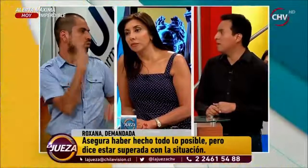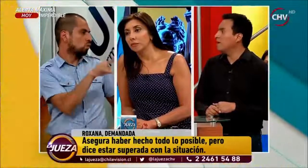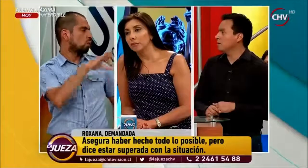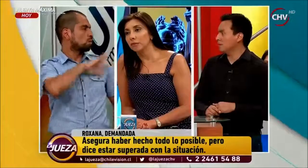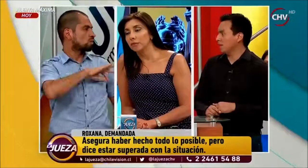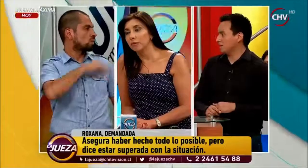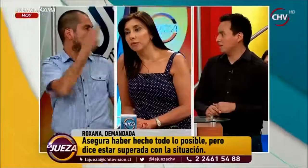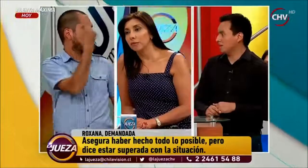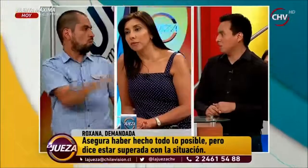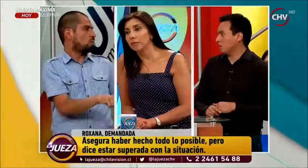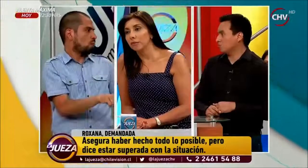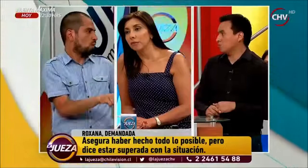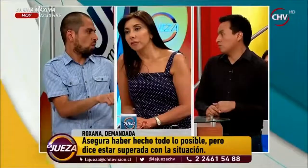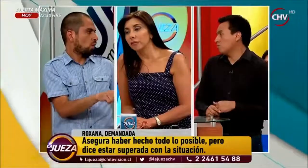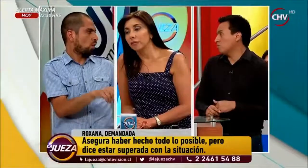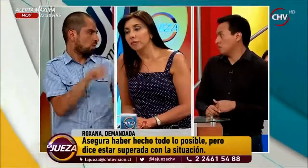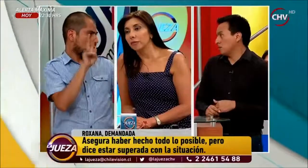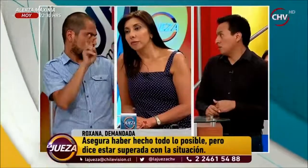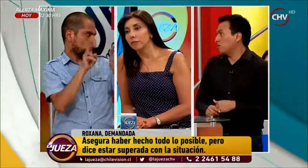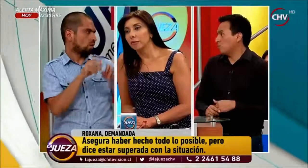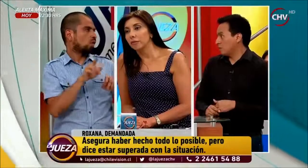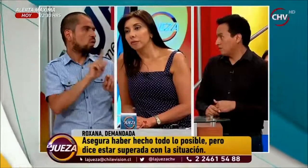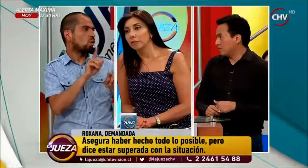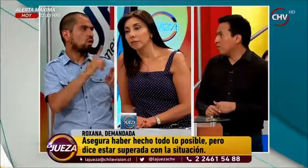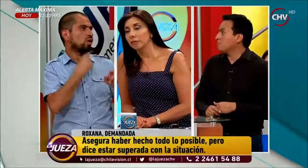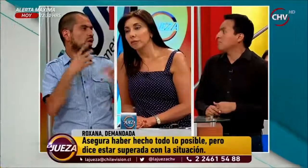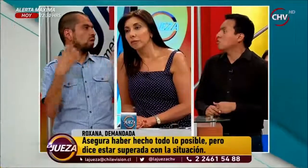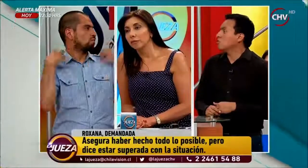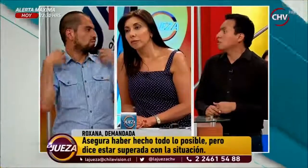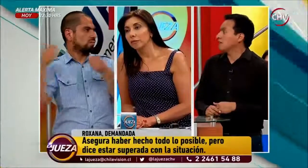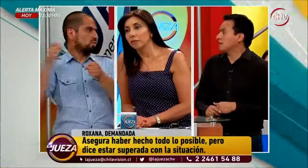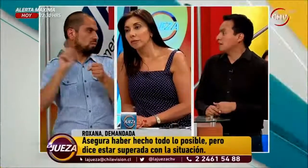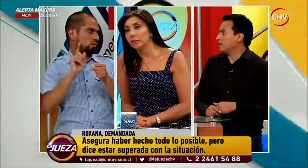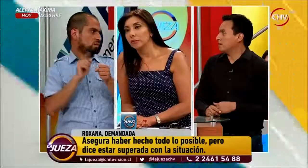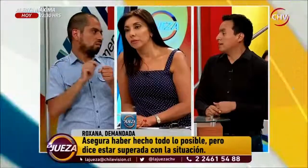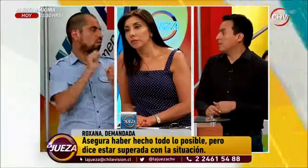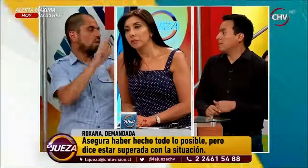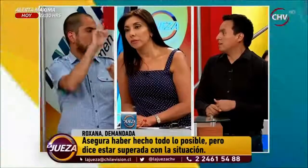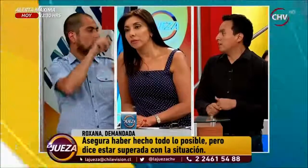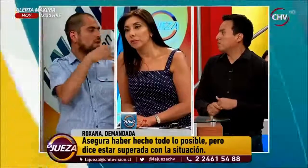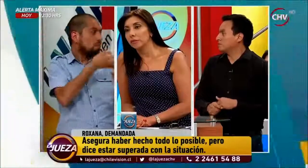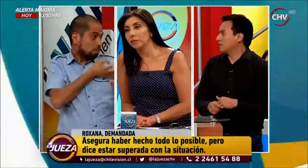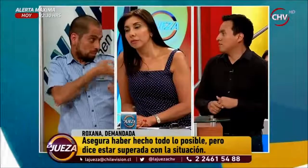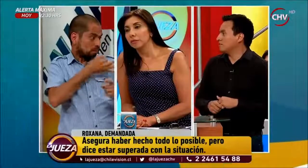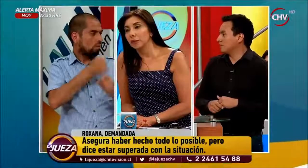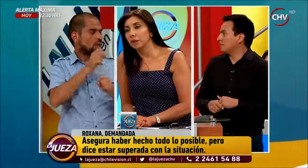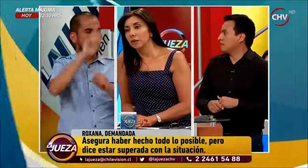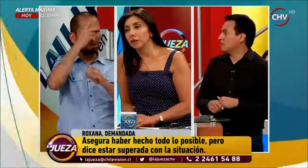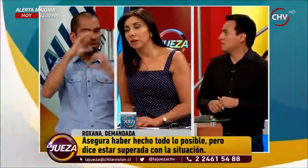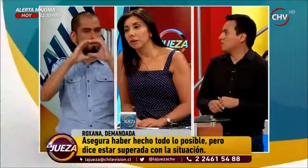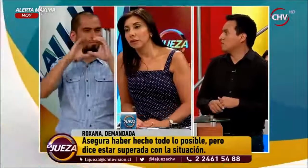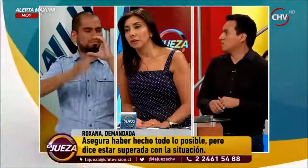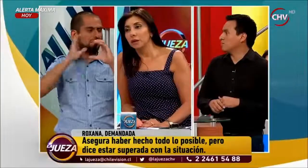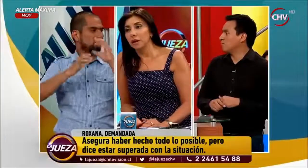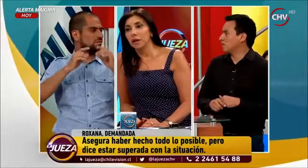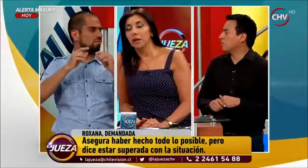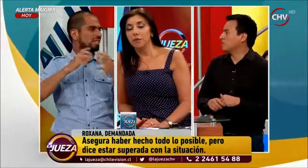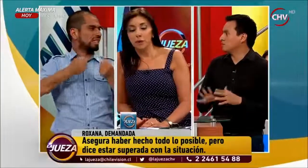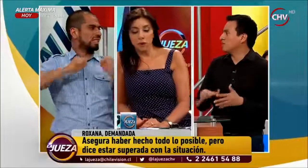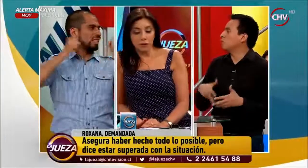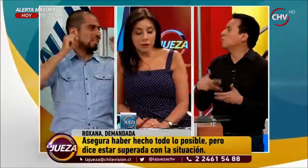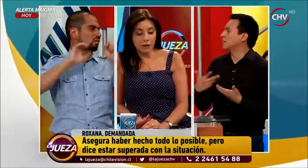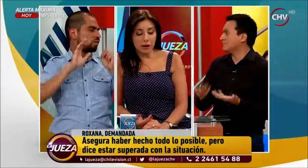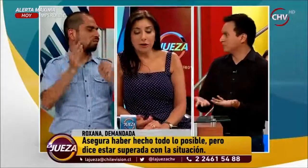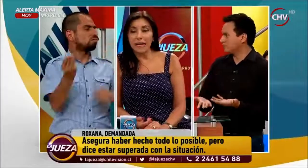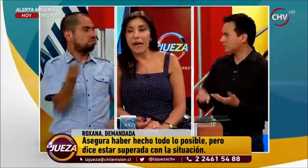Porque él tiene que cobrar su pensión, porque lo puede hacer. No quiere intermediarios o terceras personas, porque él me dijo que puede conformarse a la comunicación.